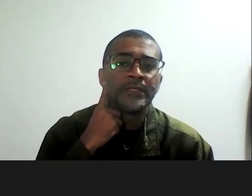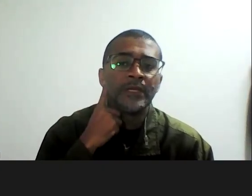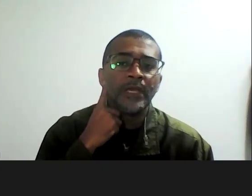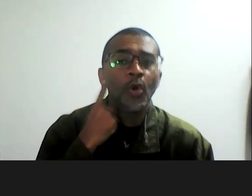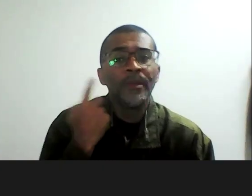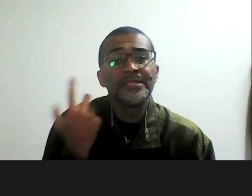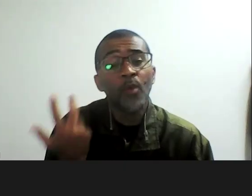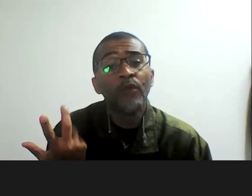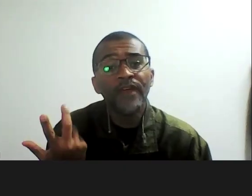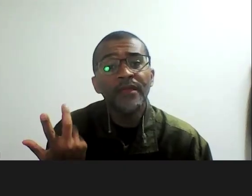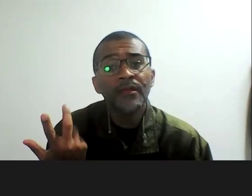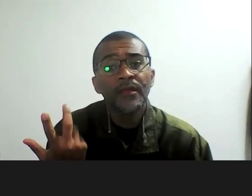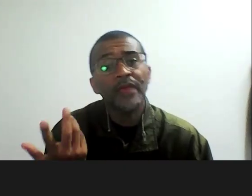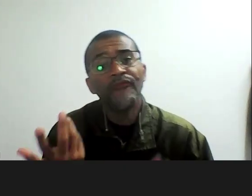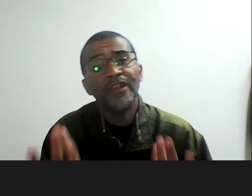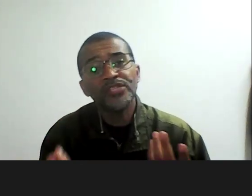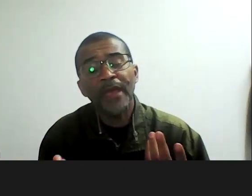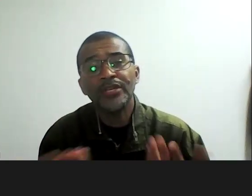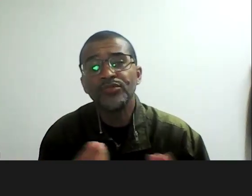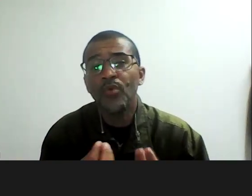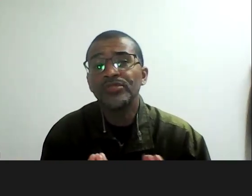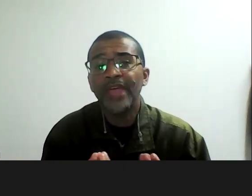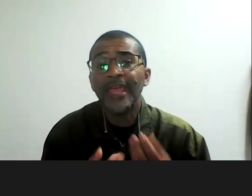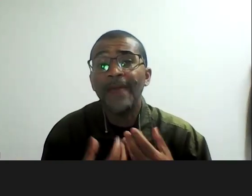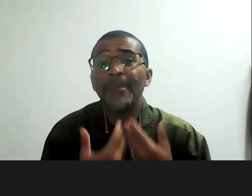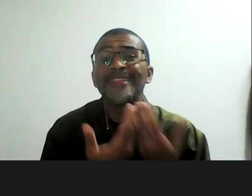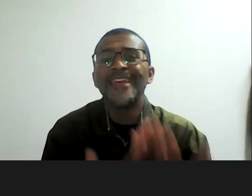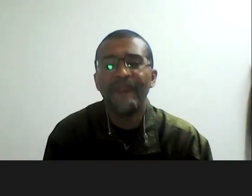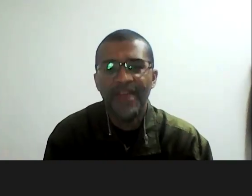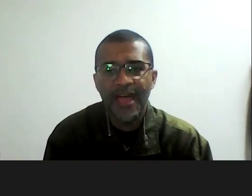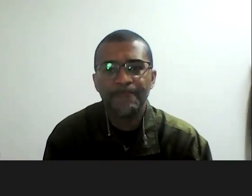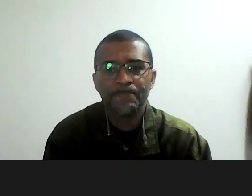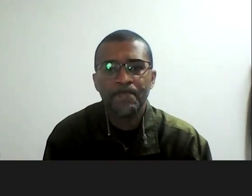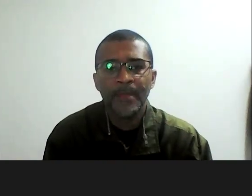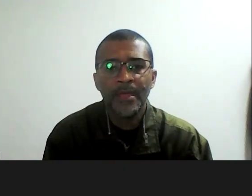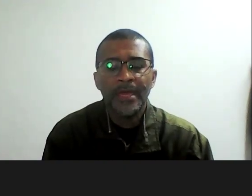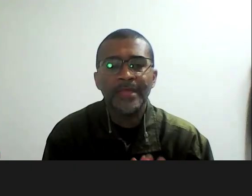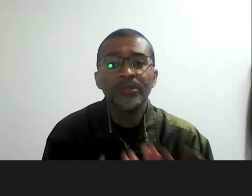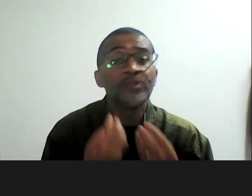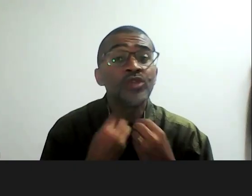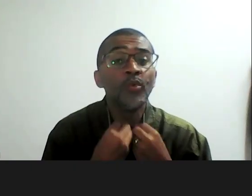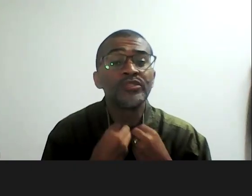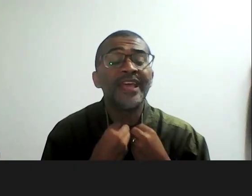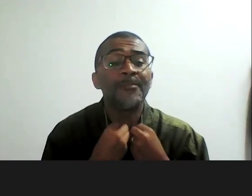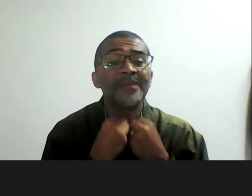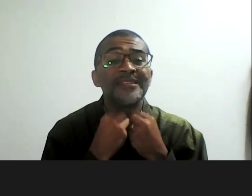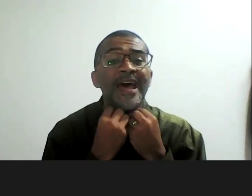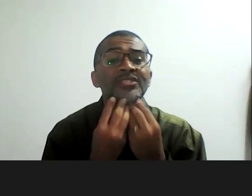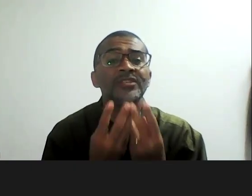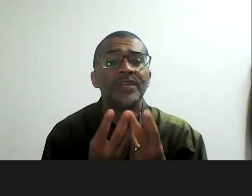ouvir. E como eles não ouvem, infelizmente, eles não conseguem aprender a falar. Então, eles não são mudos, eles